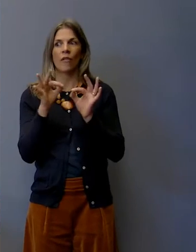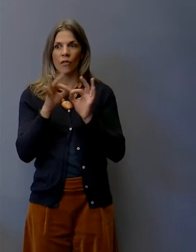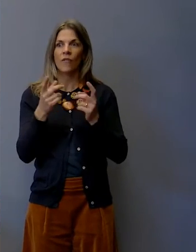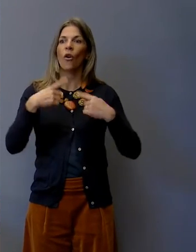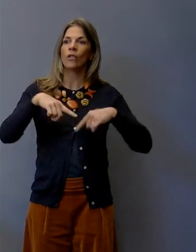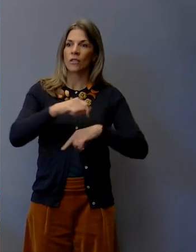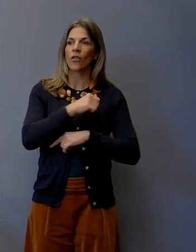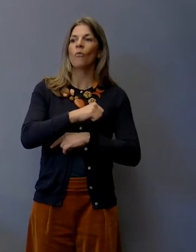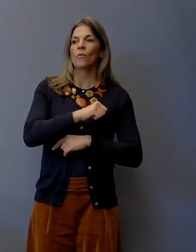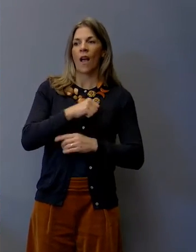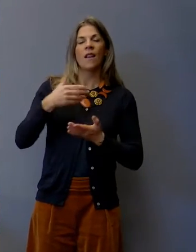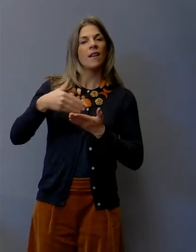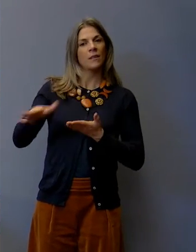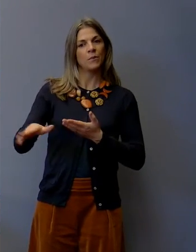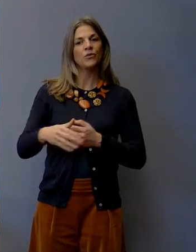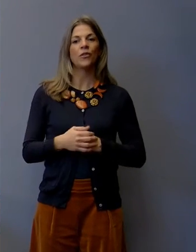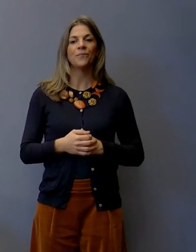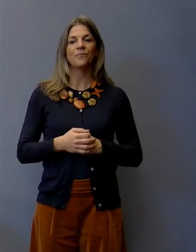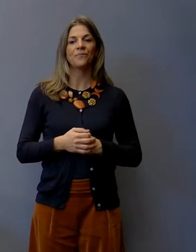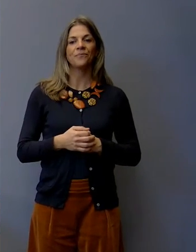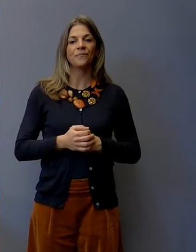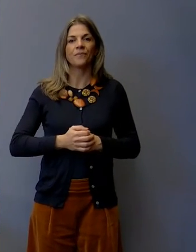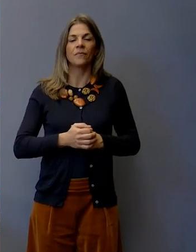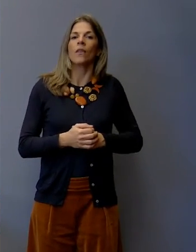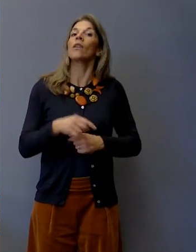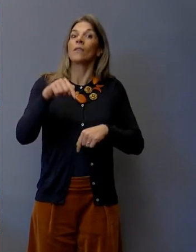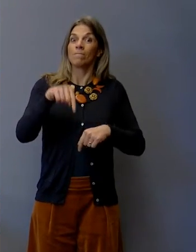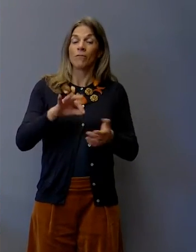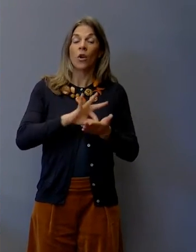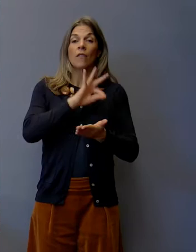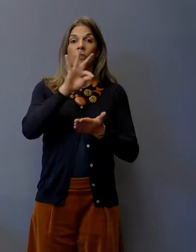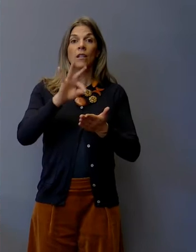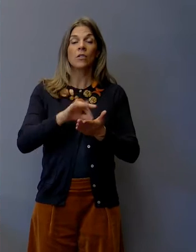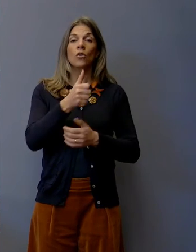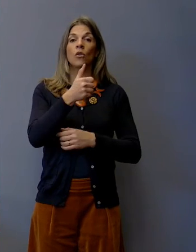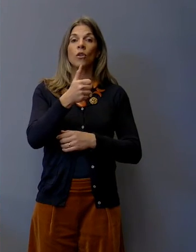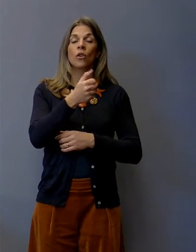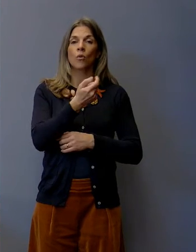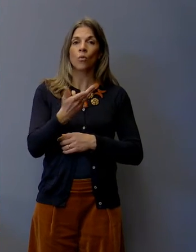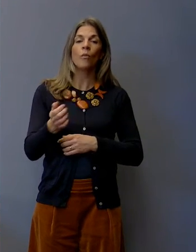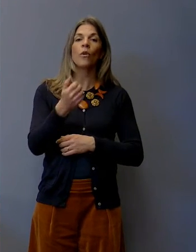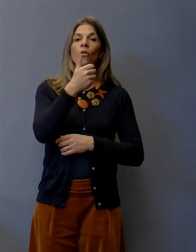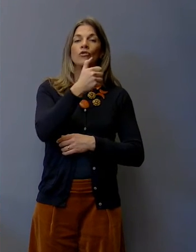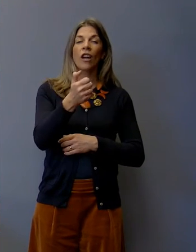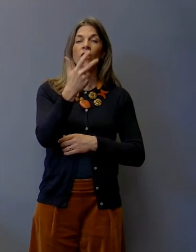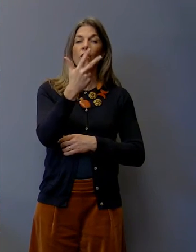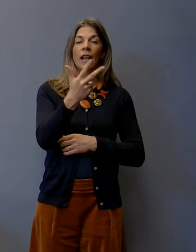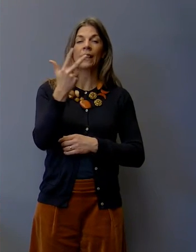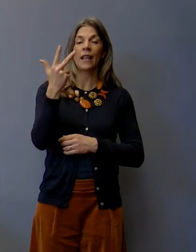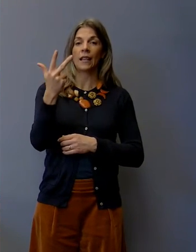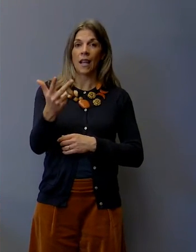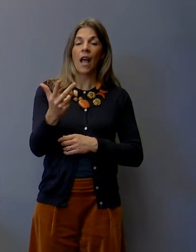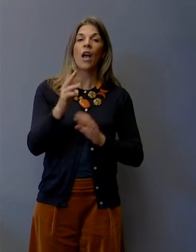respinge pongo ora in votazione l'ordine del giorno numero 133 con parere contrario